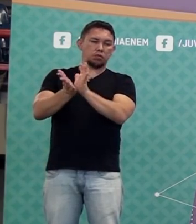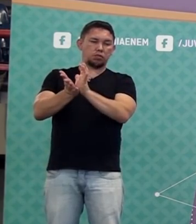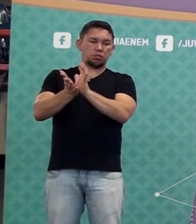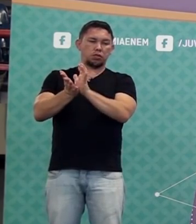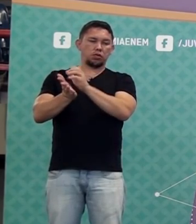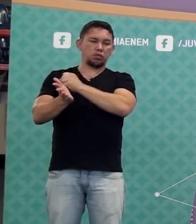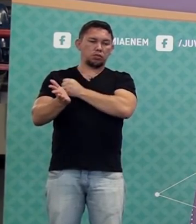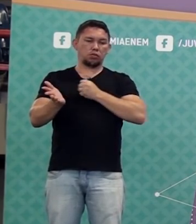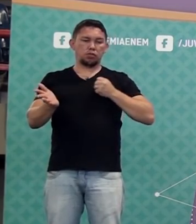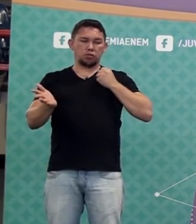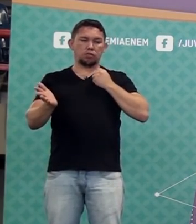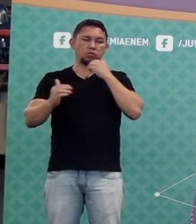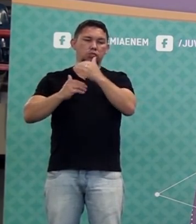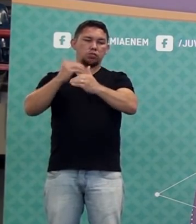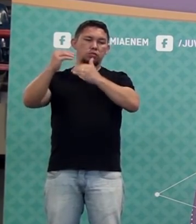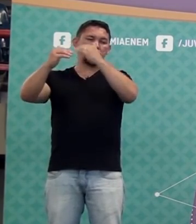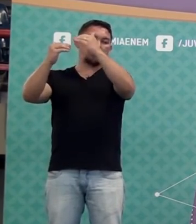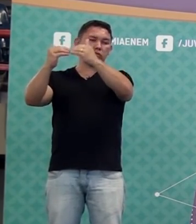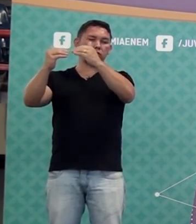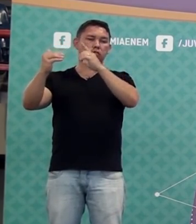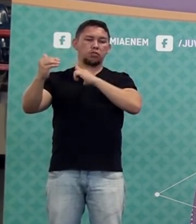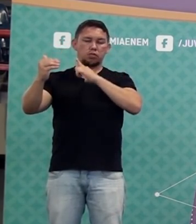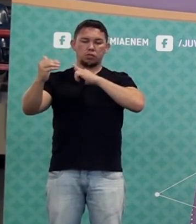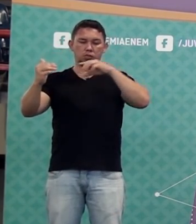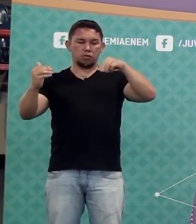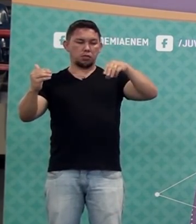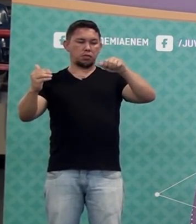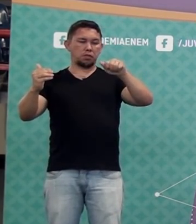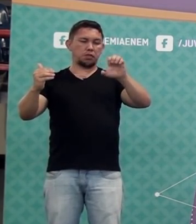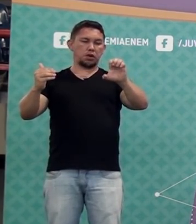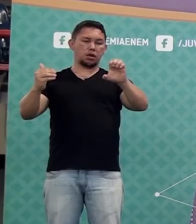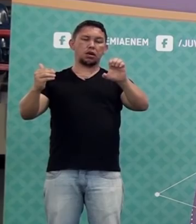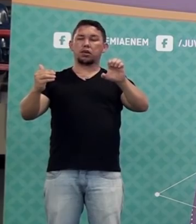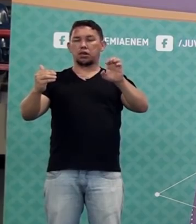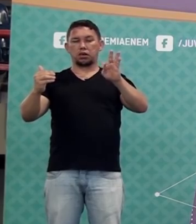E à medida que o Sócrates ia... Maiêutica era um conhecimento